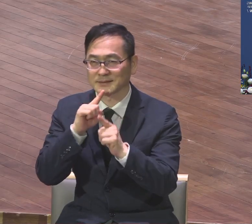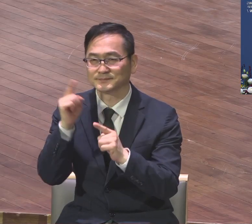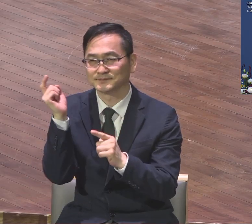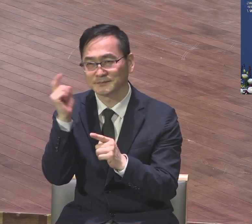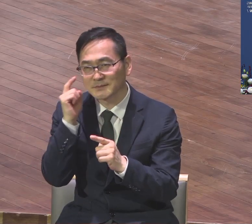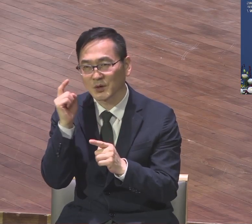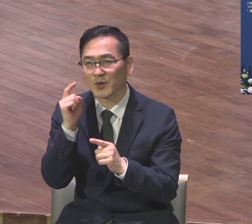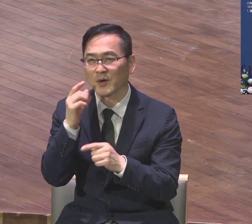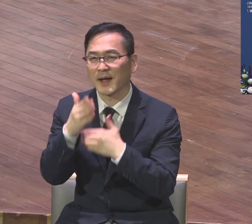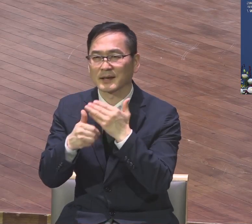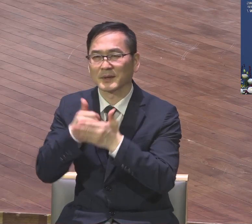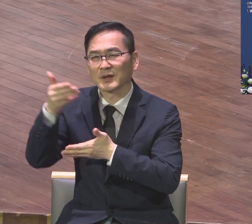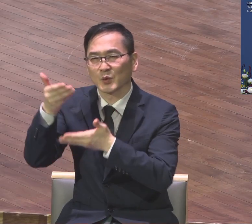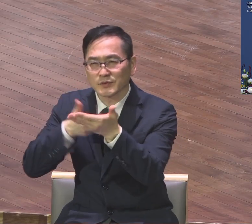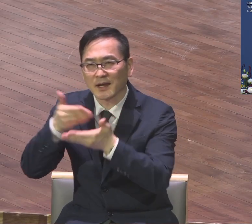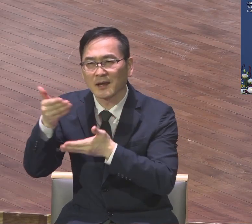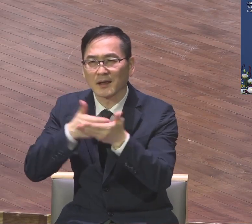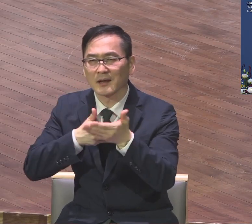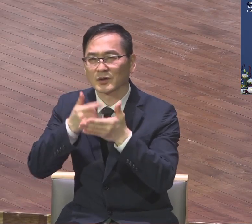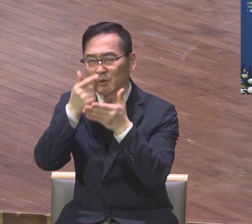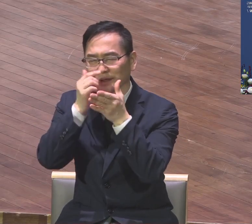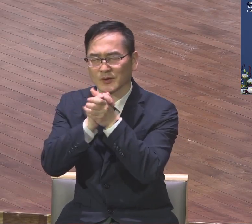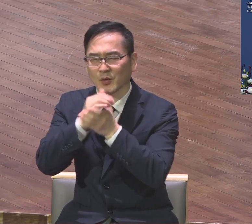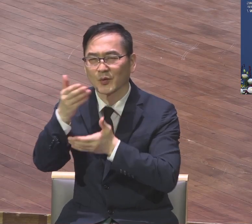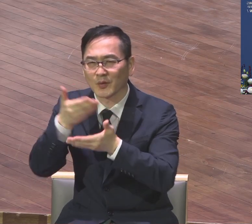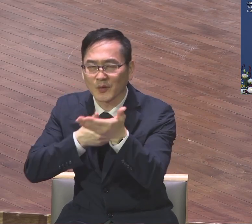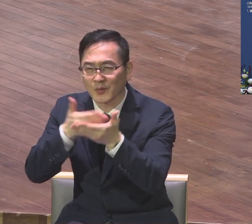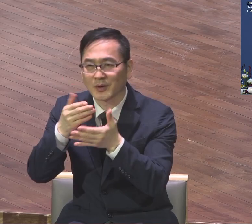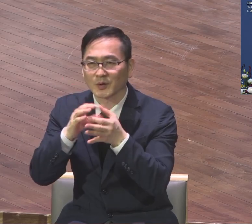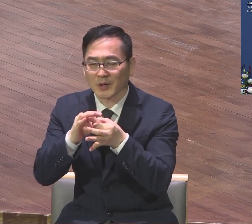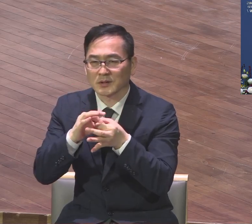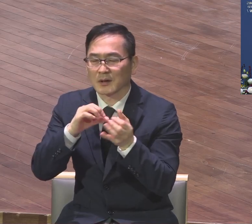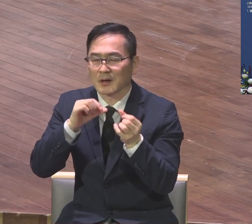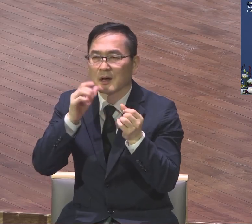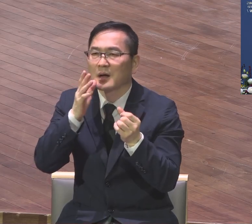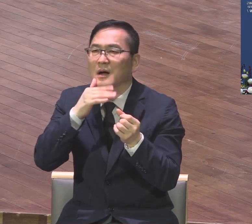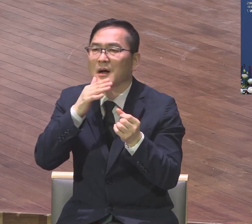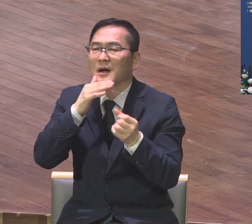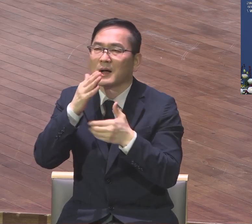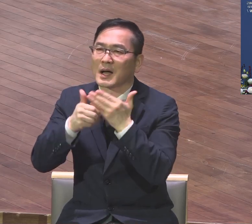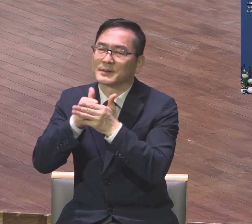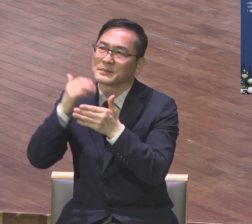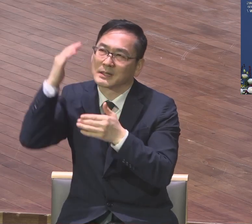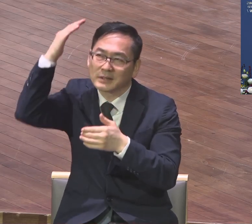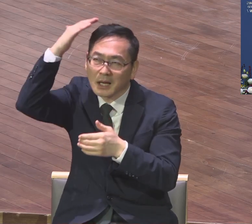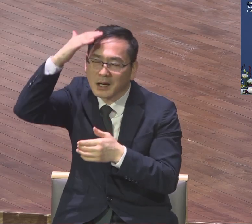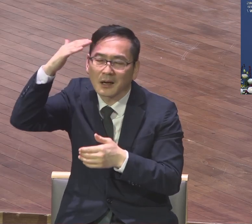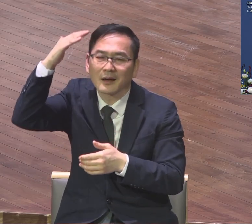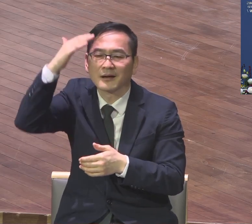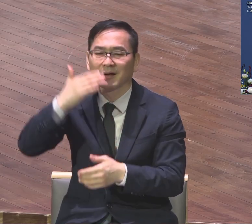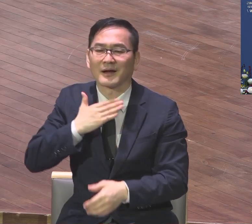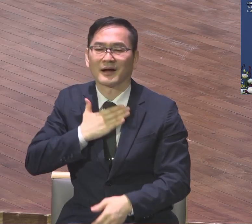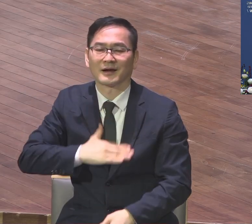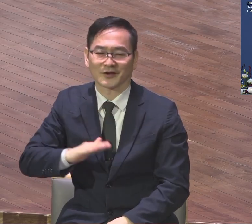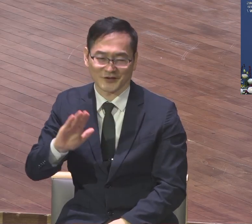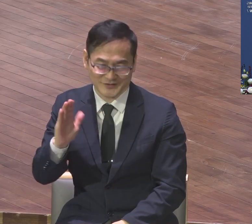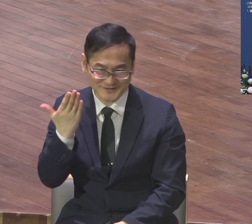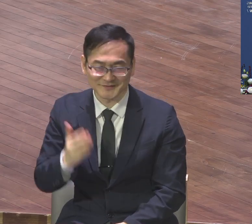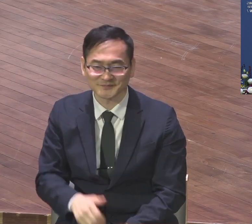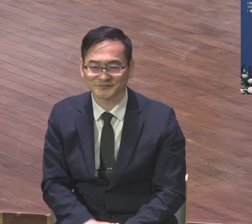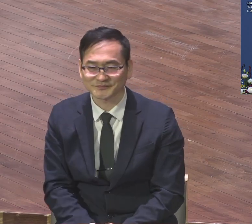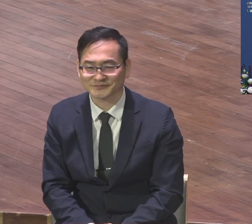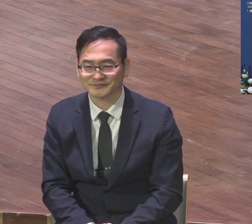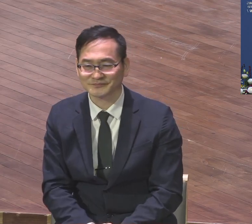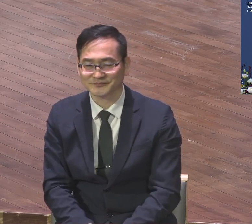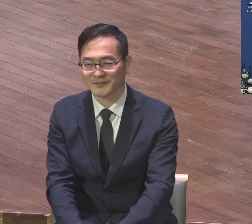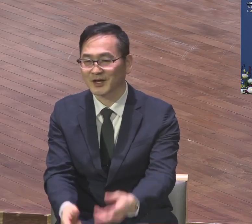이런 충만한 한 주간 평생 감사하는 신앙생활 하시기를 주님으로 축복합니다. 두 번째로